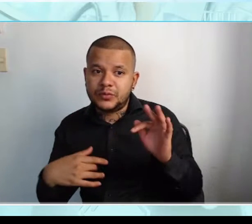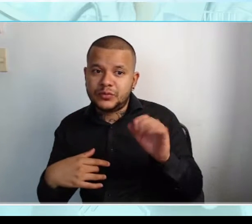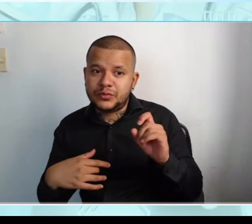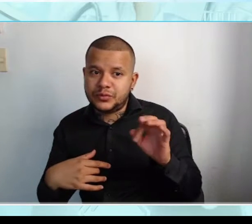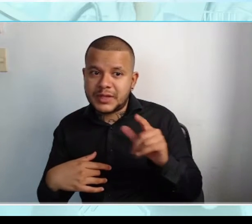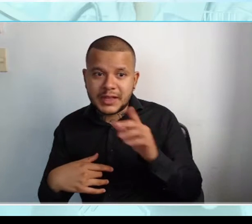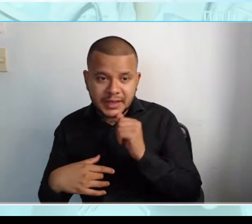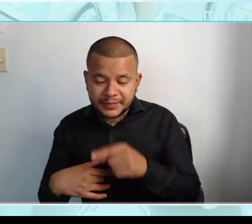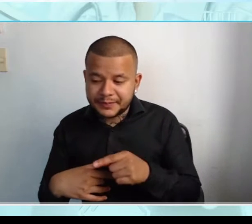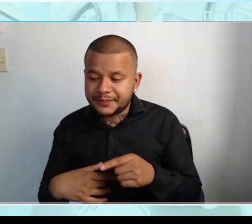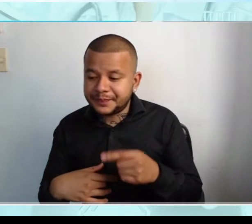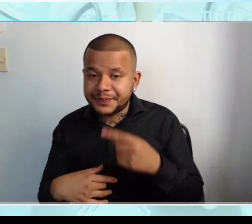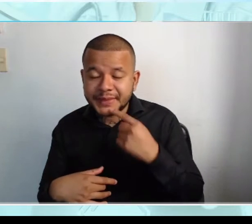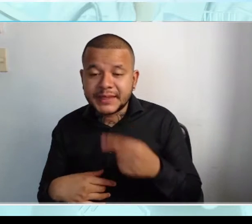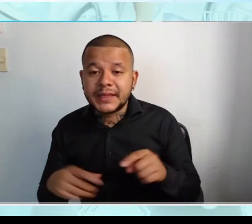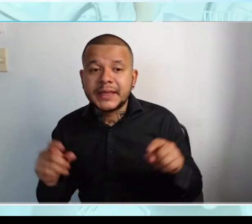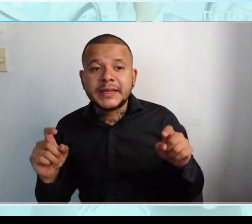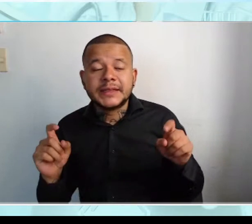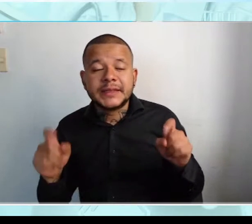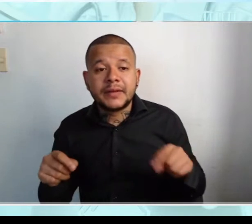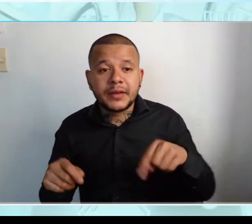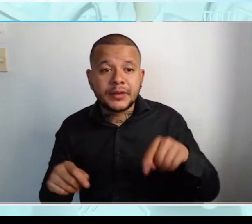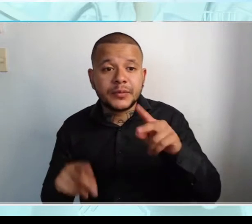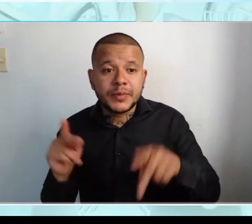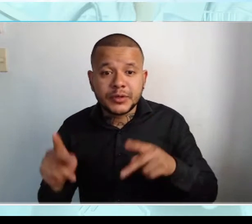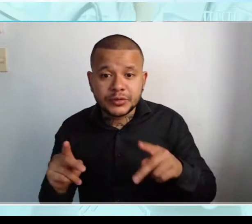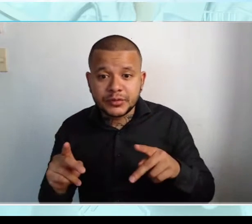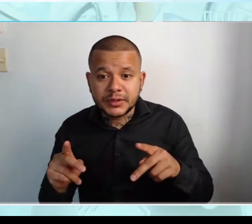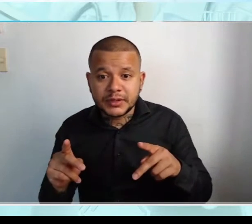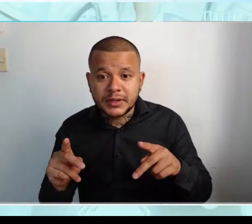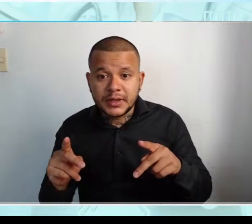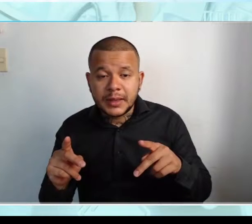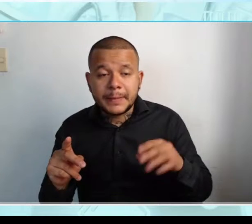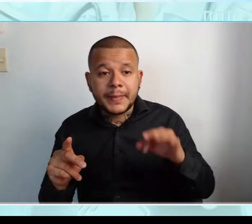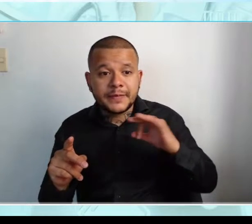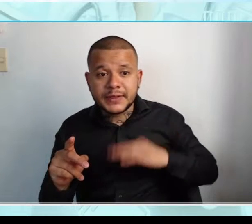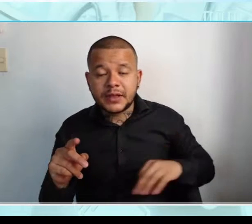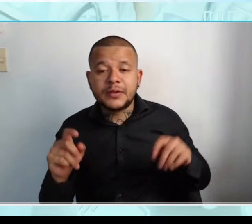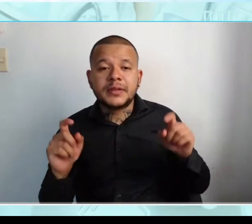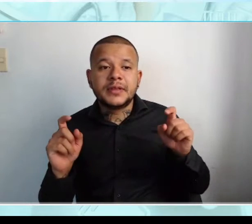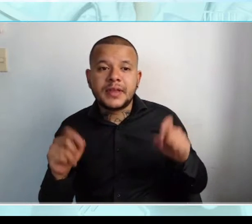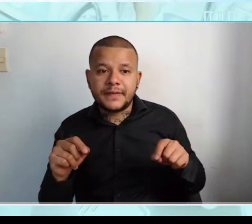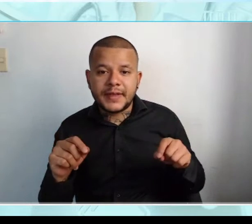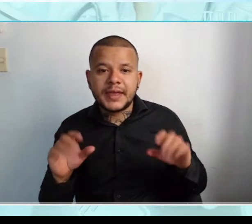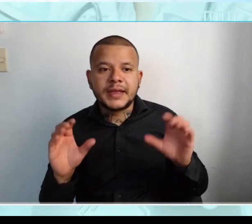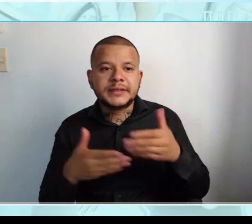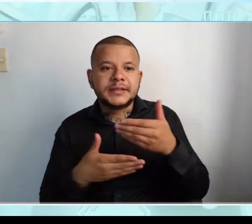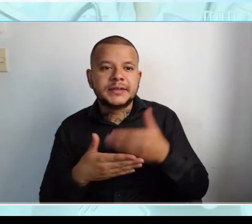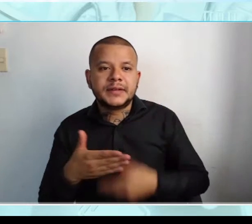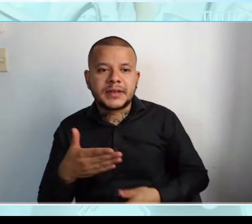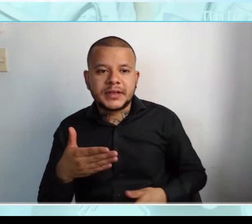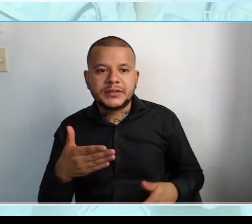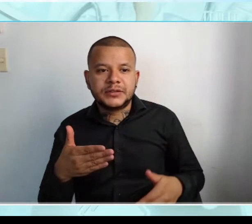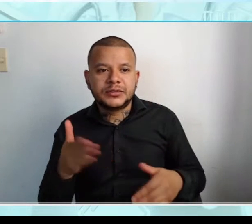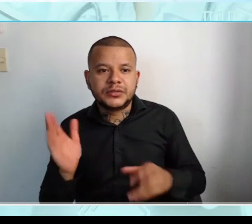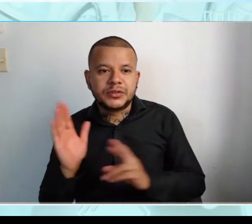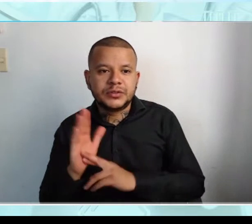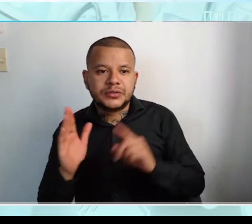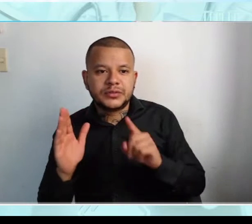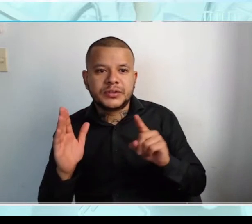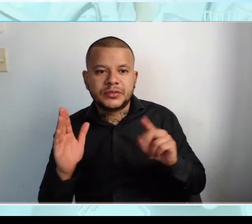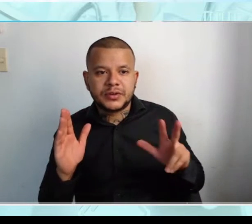cual ellas determinaban que estas personas, para seguir en calidad de beneficiarios, tenían que tener una certificación en términos de 113, pero se